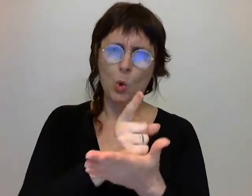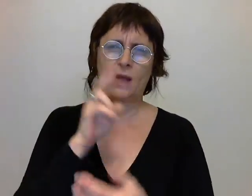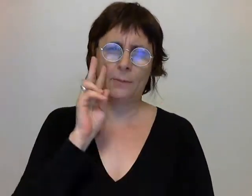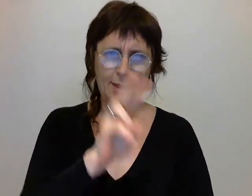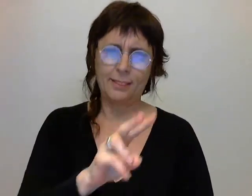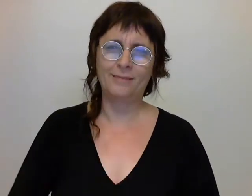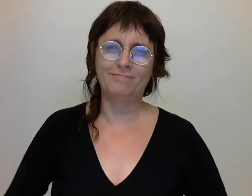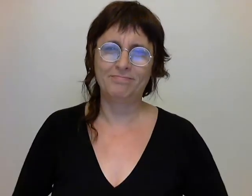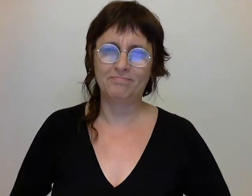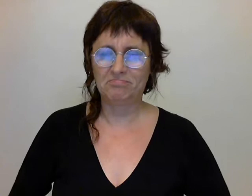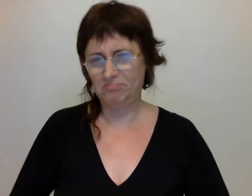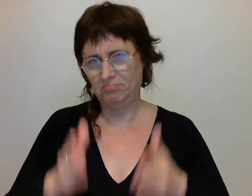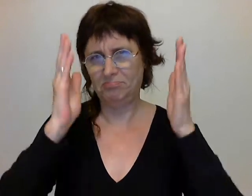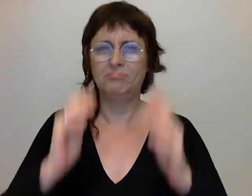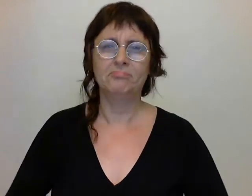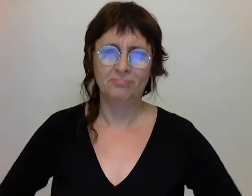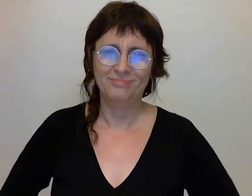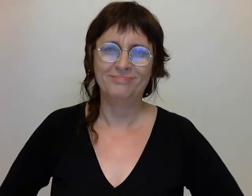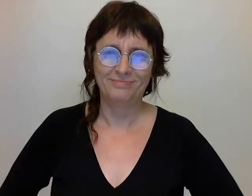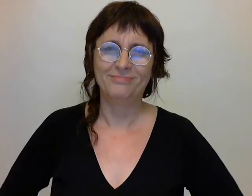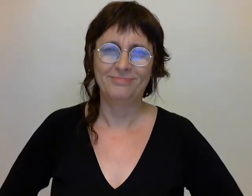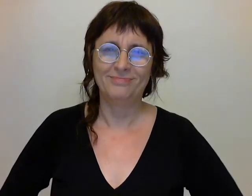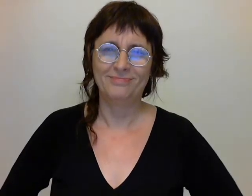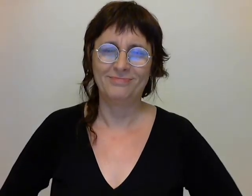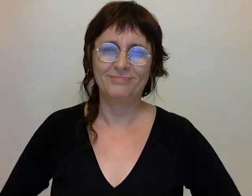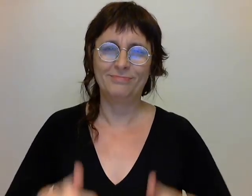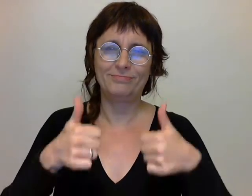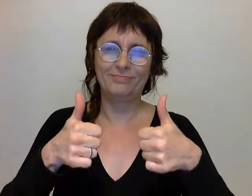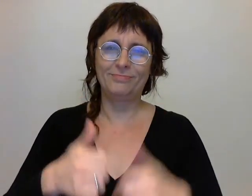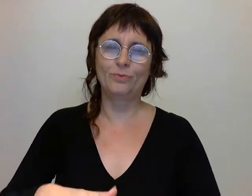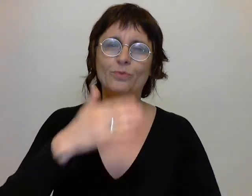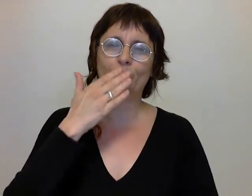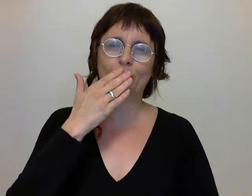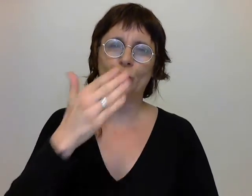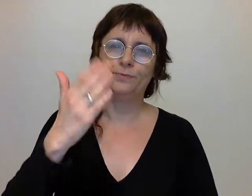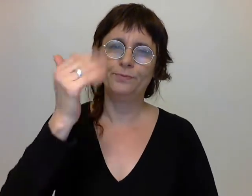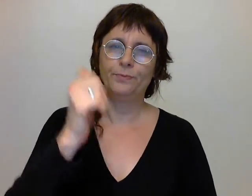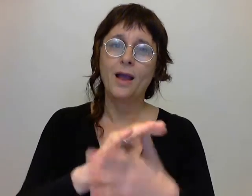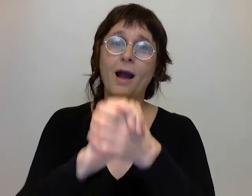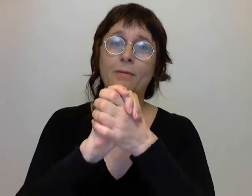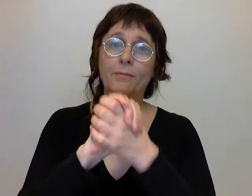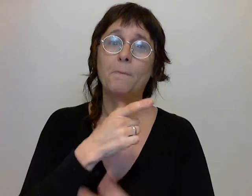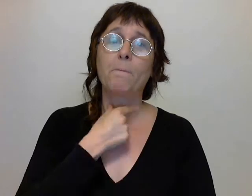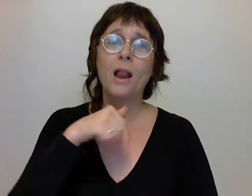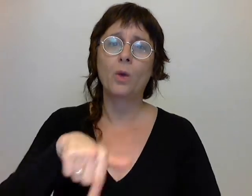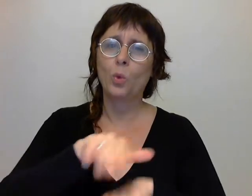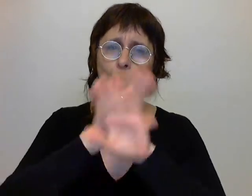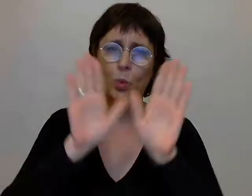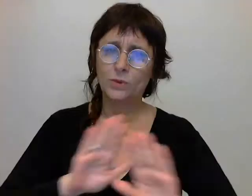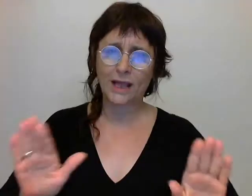¿Es del país? Yo soy del país. ¿Es del país? ¿Qué le parece que Superman quite de medio y no le